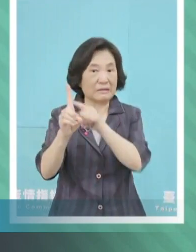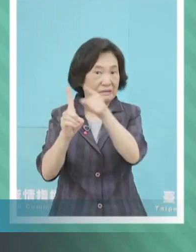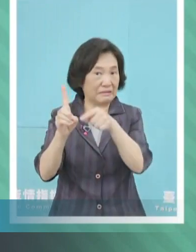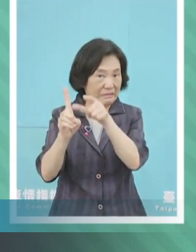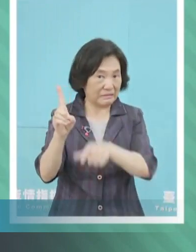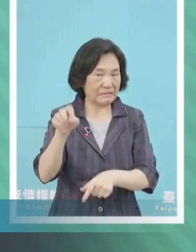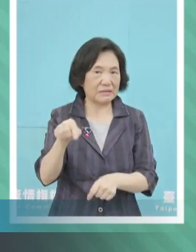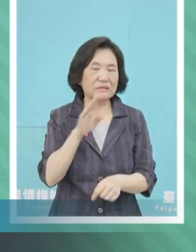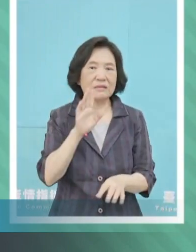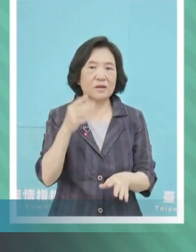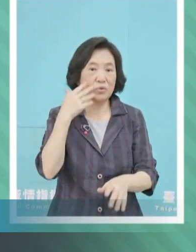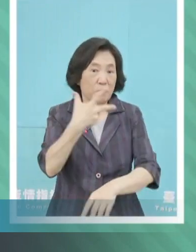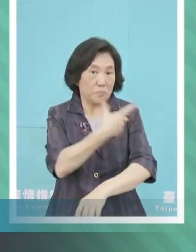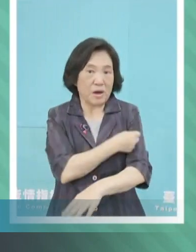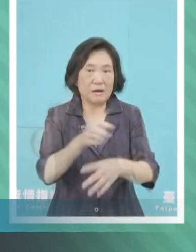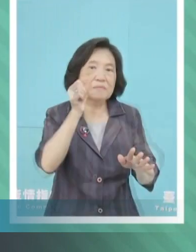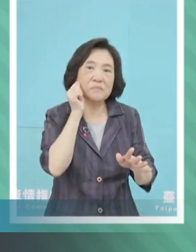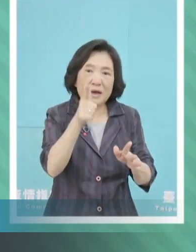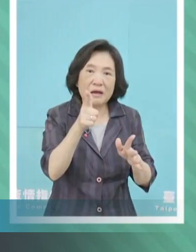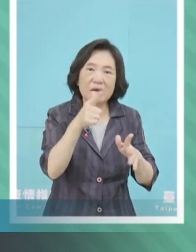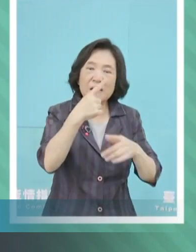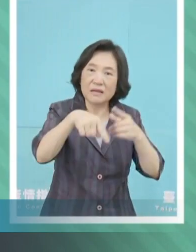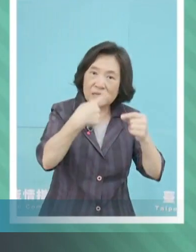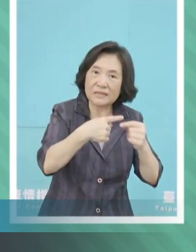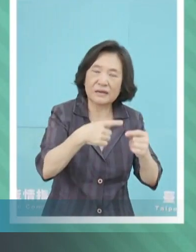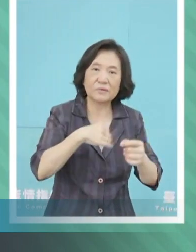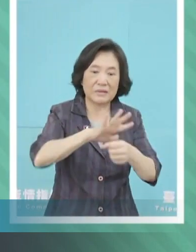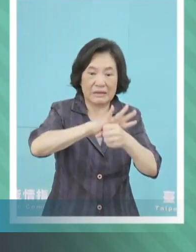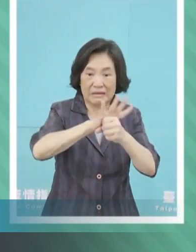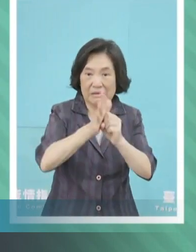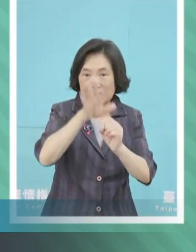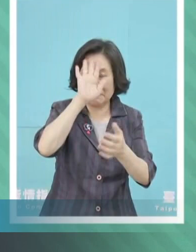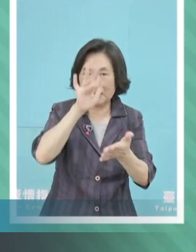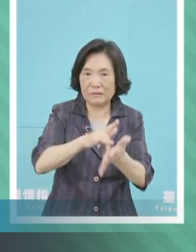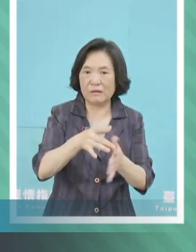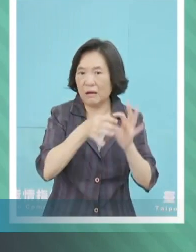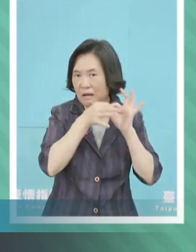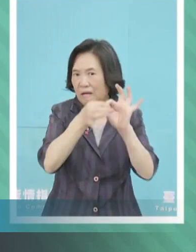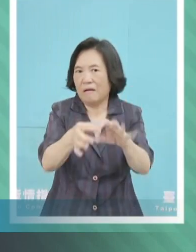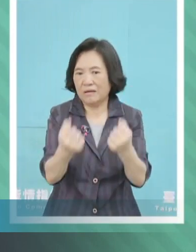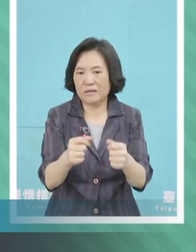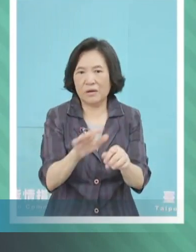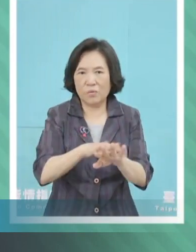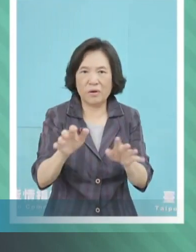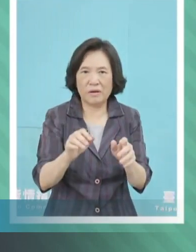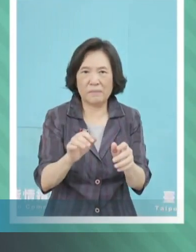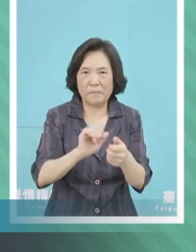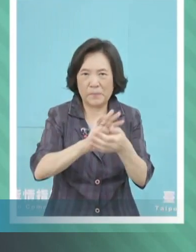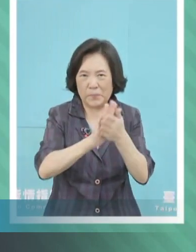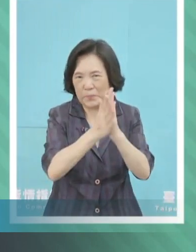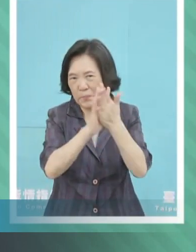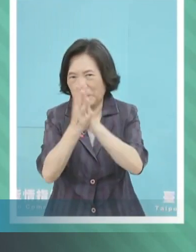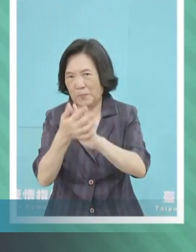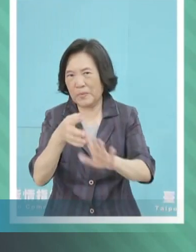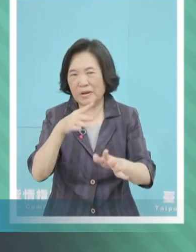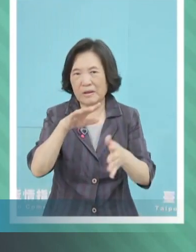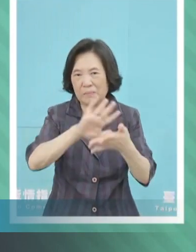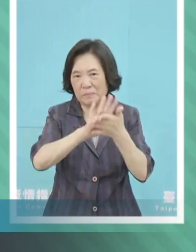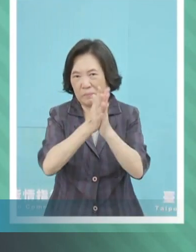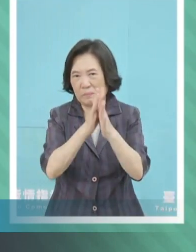保护力是不够的，那个新冠肺炎的病毒还继续在演化。现在是说打两剂还有相当，即